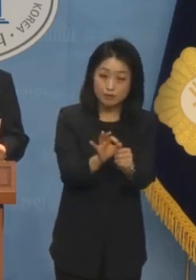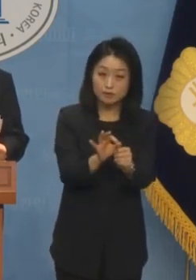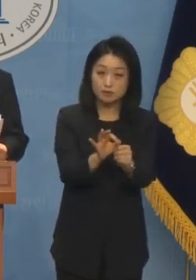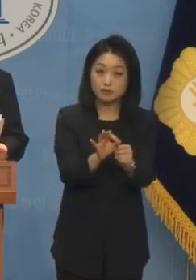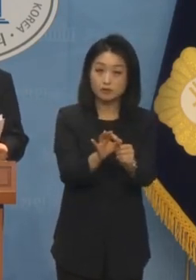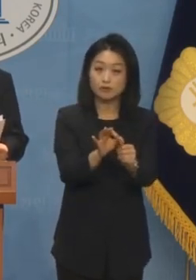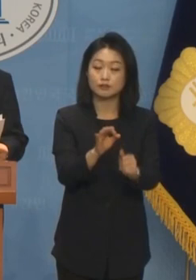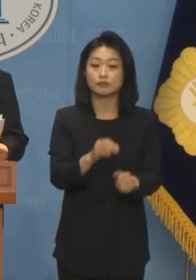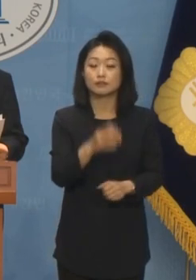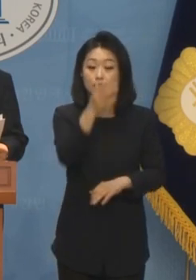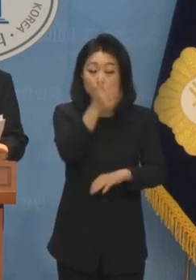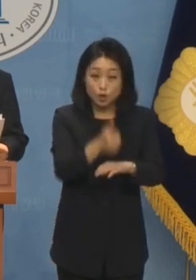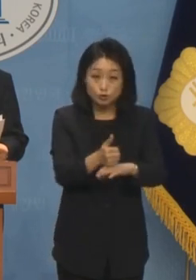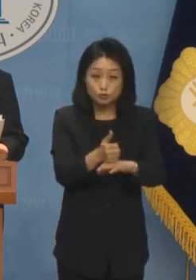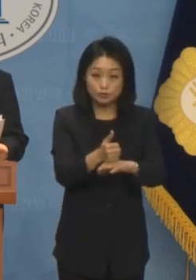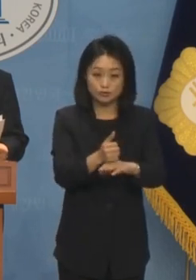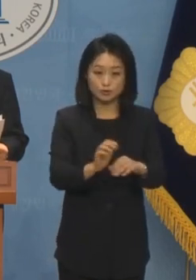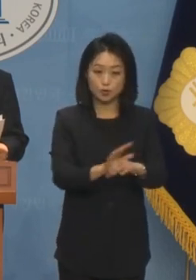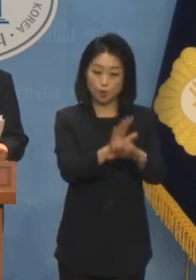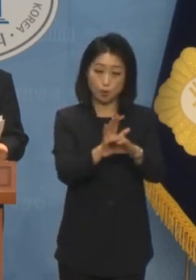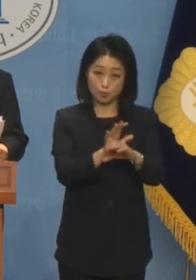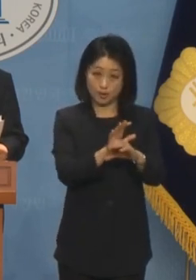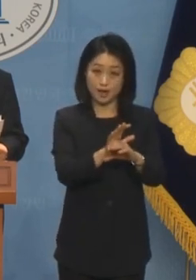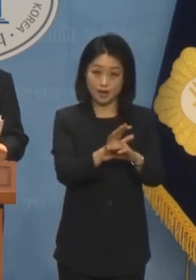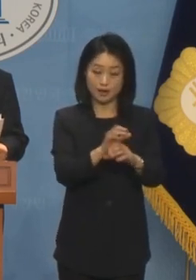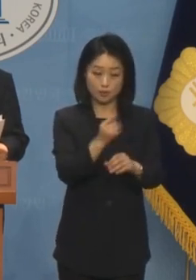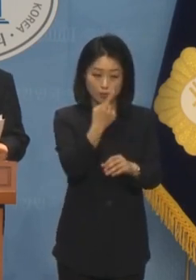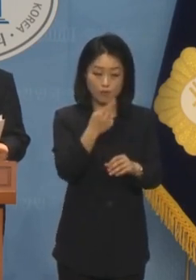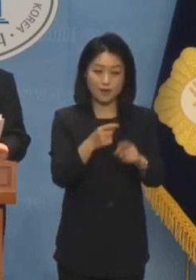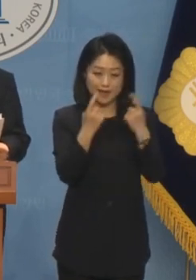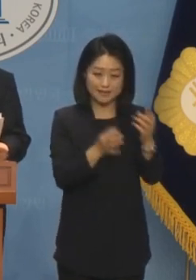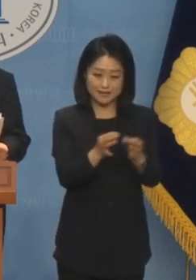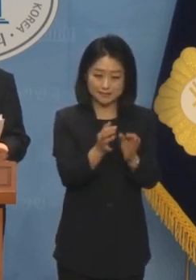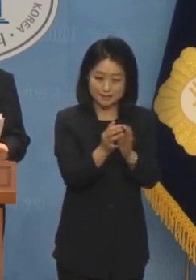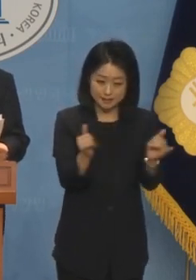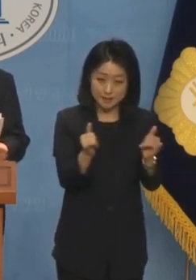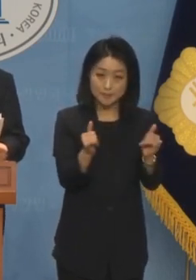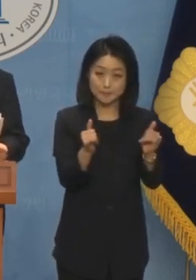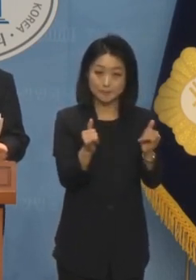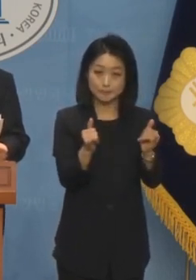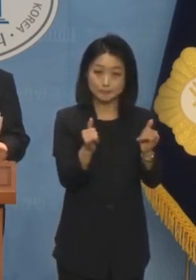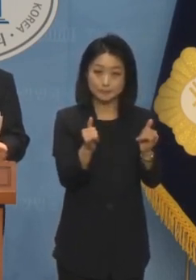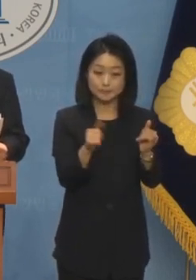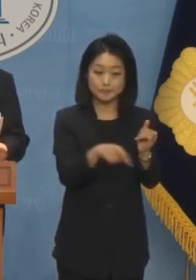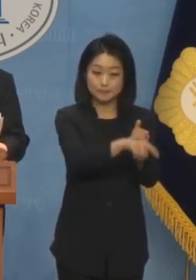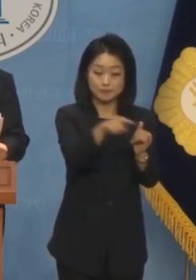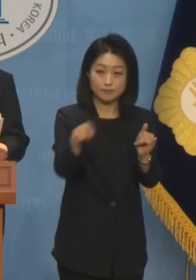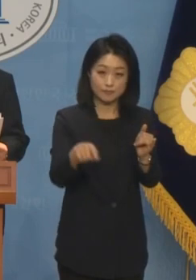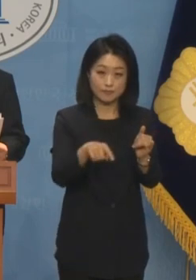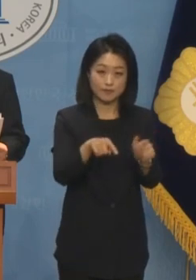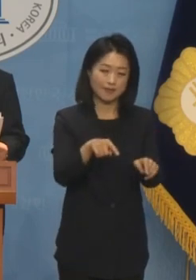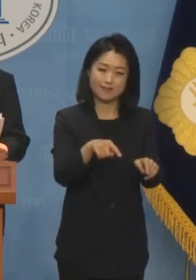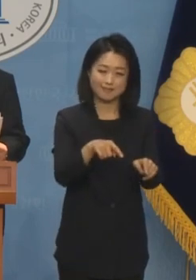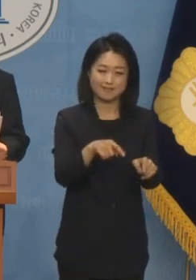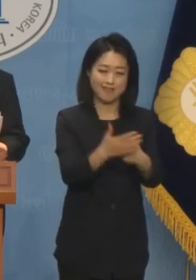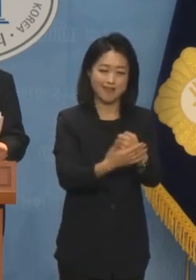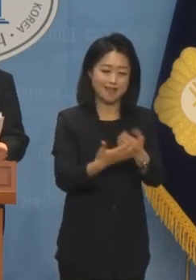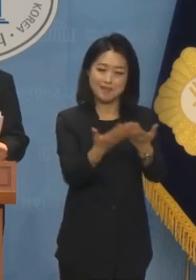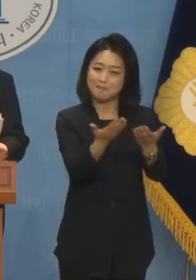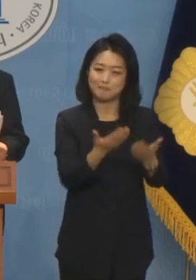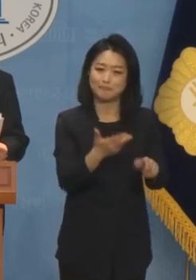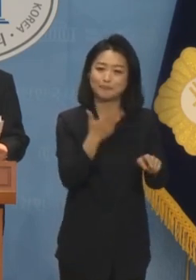정작 타격을 크게 입은 음식점, 주점 등 대면 서비스 업종에서는 수혜가